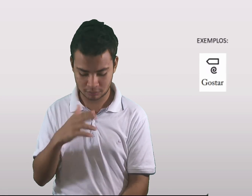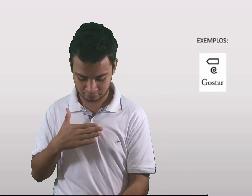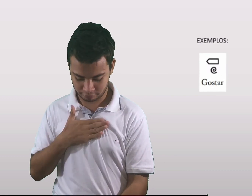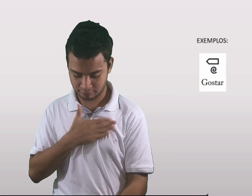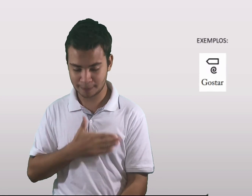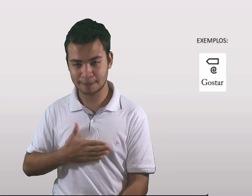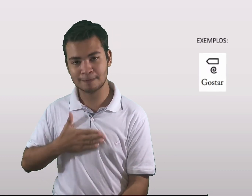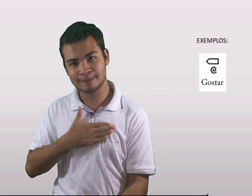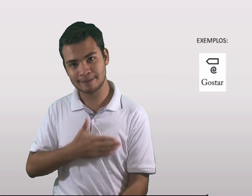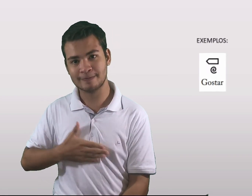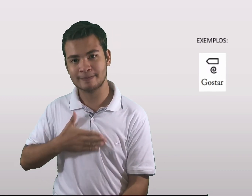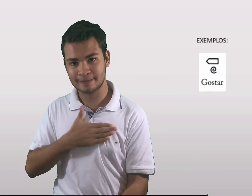Outro exemplo é gostar.